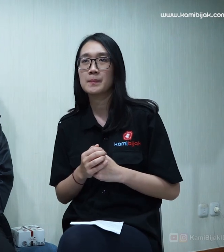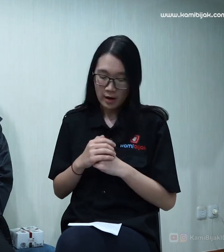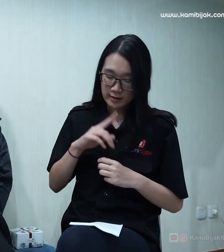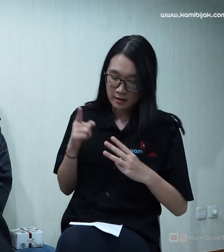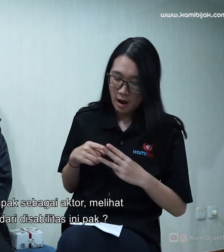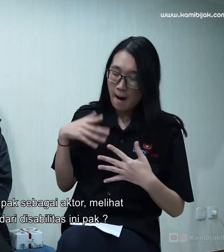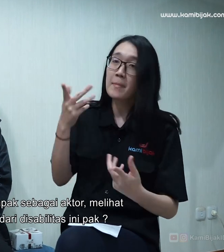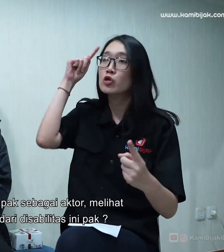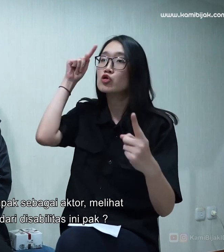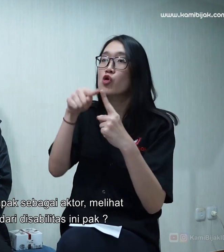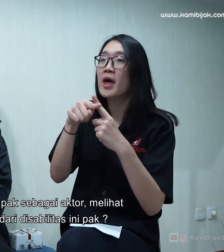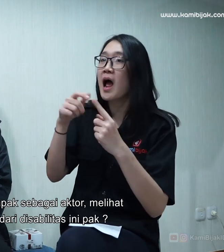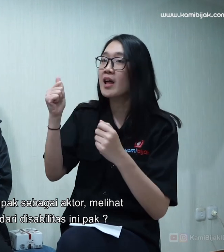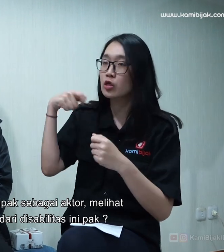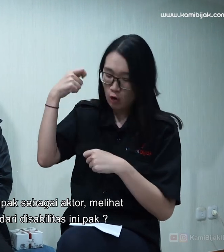kehidupan.